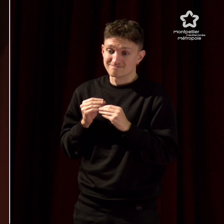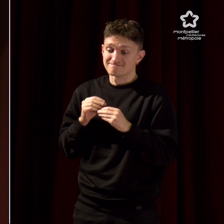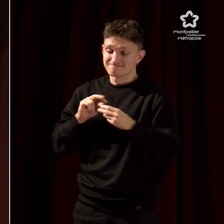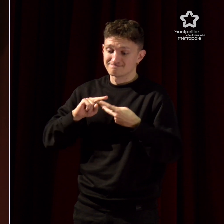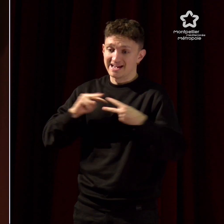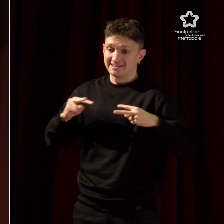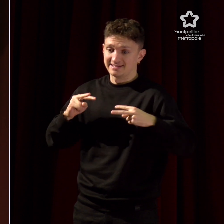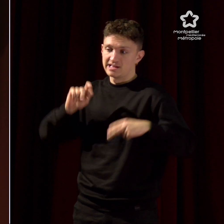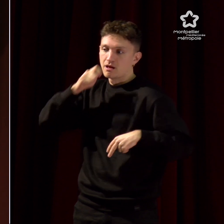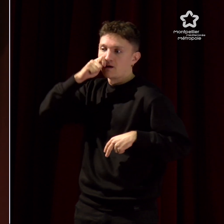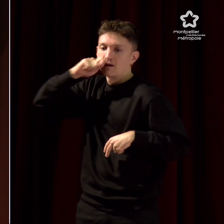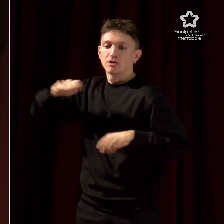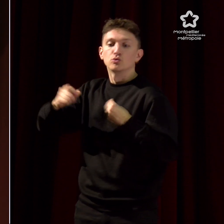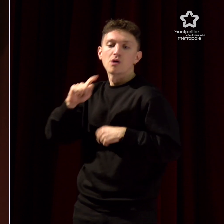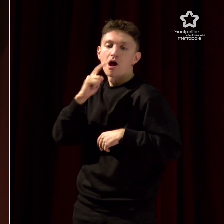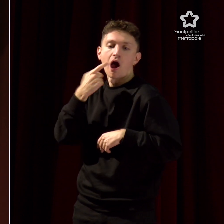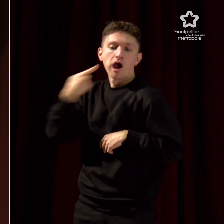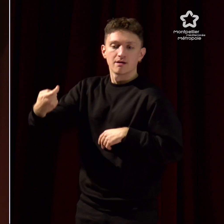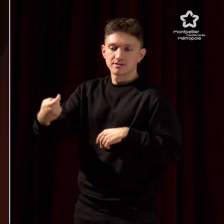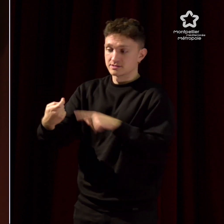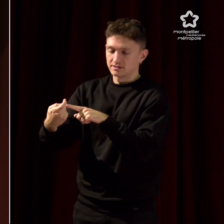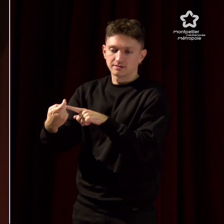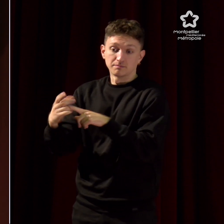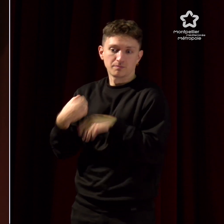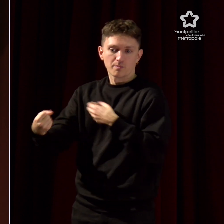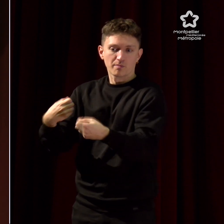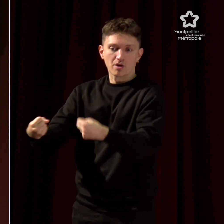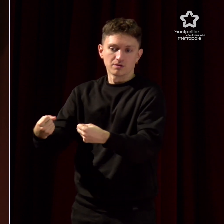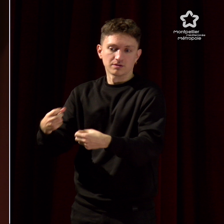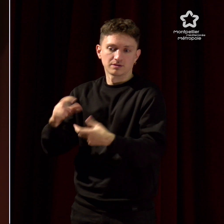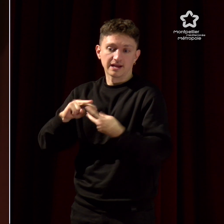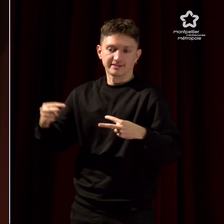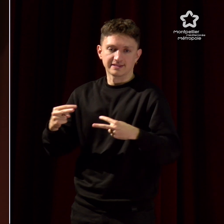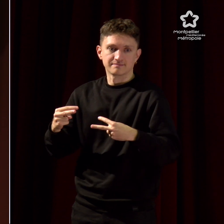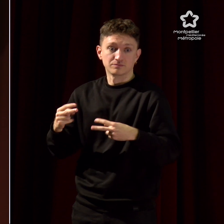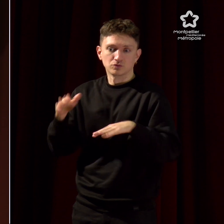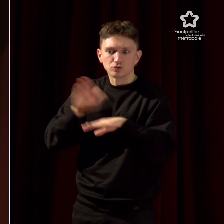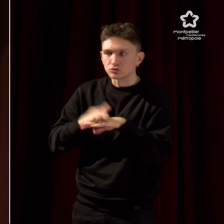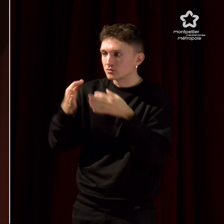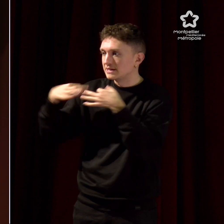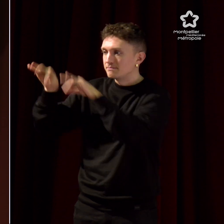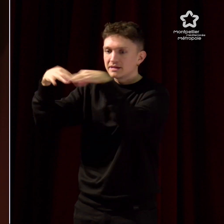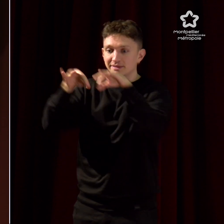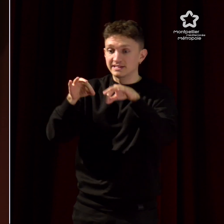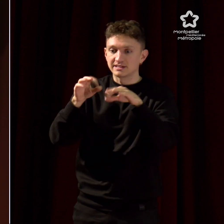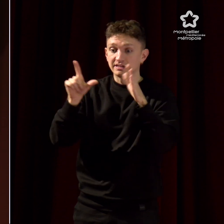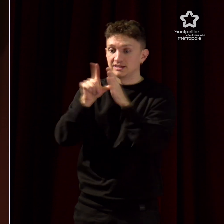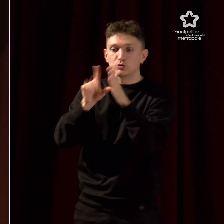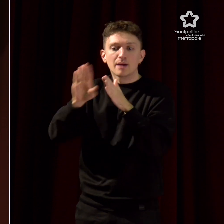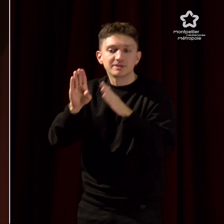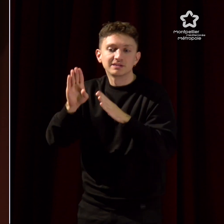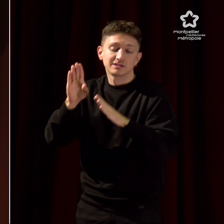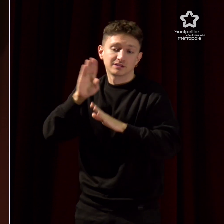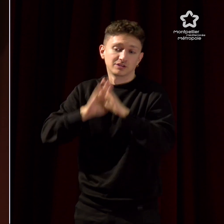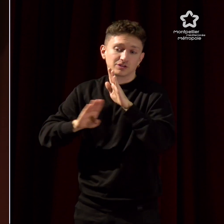a certains pays qui ont les lois de bioéthique qui sont différentes. Donc, avec la médecine customisée, avec le